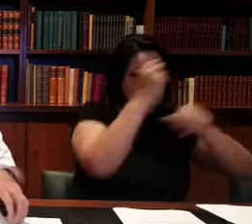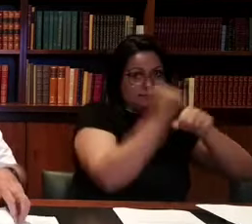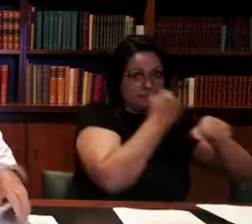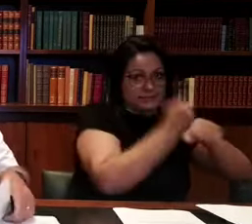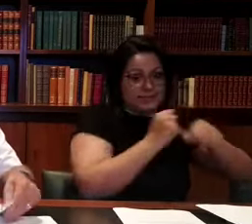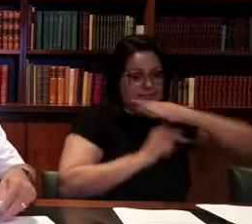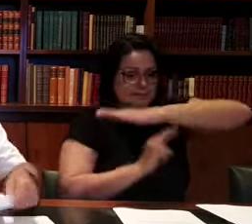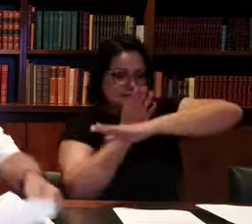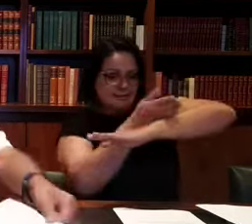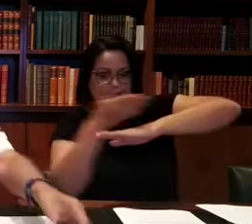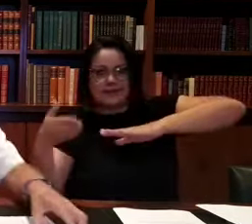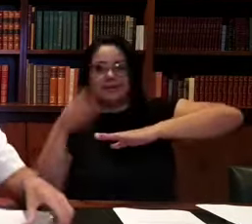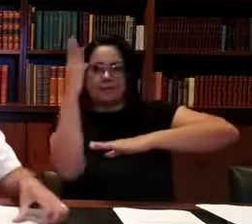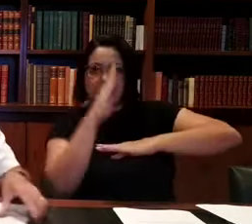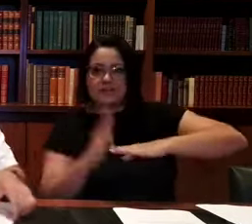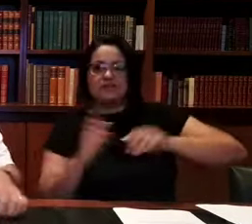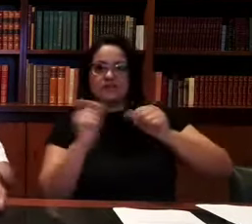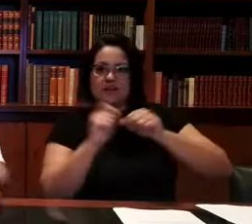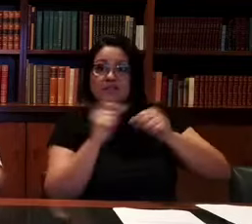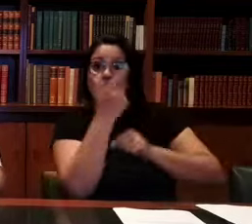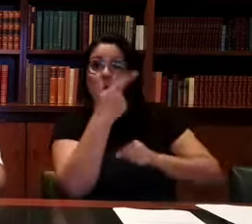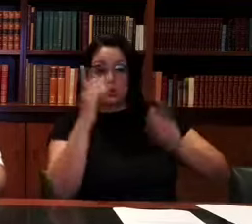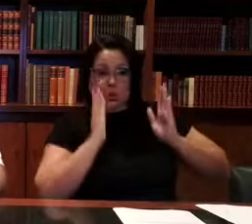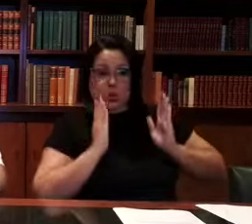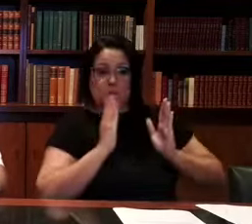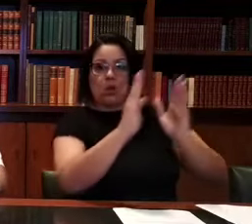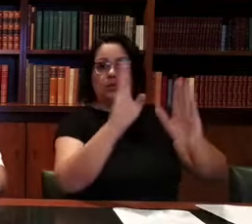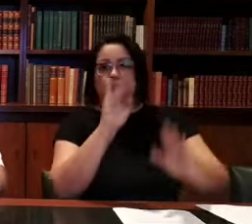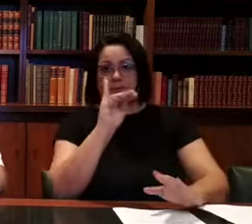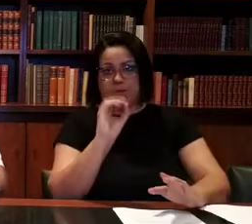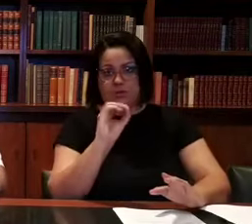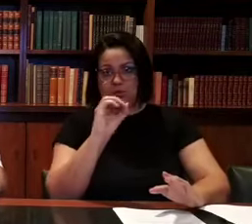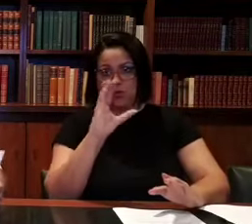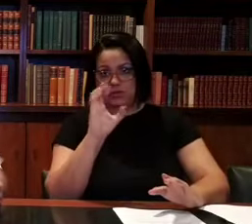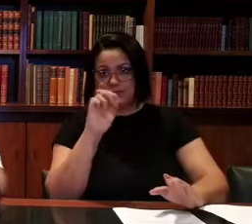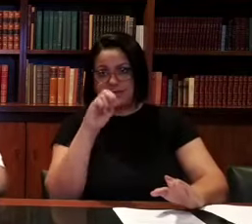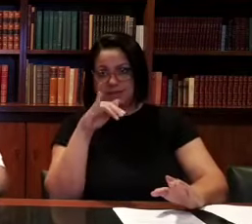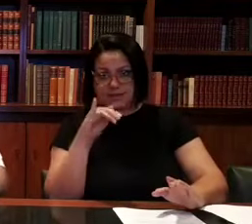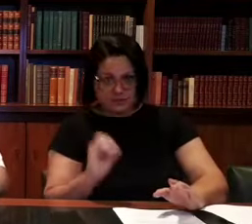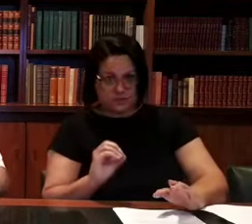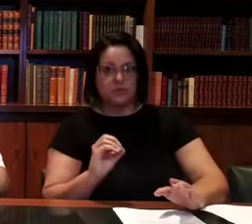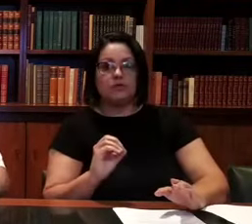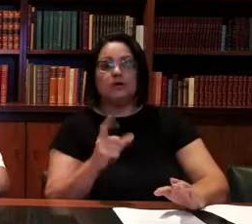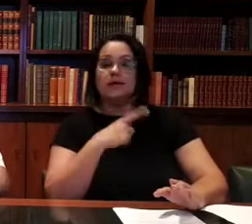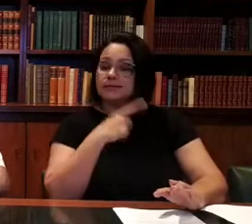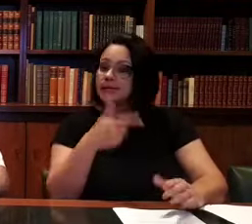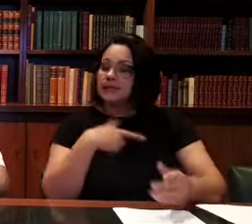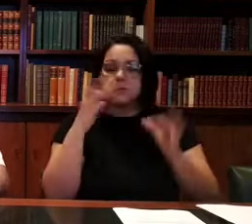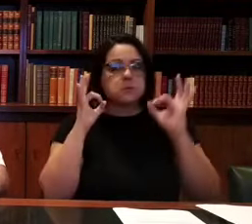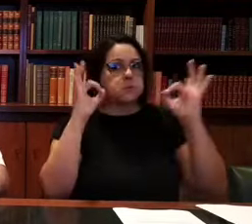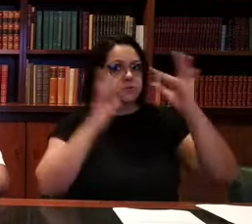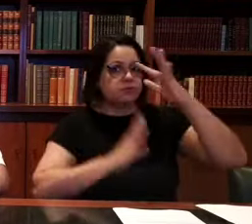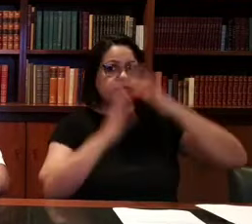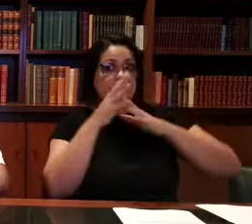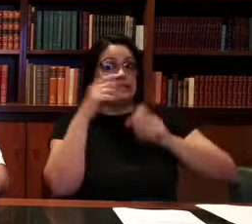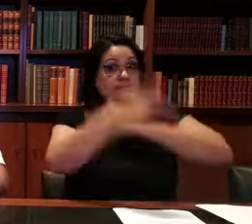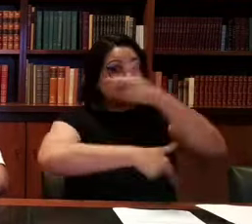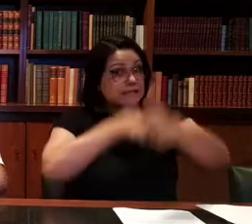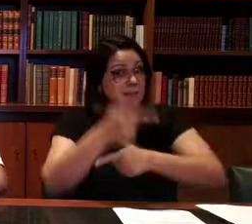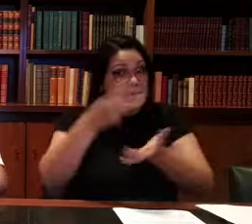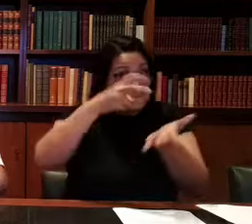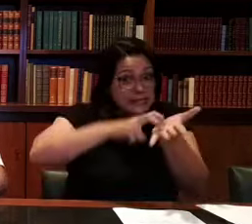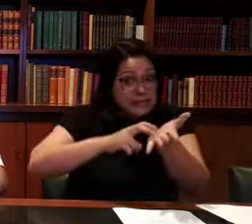ligação para Ponte que nós vamos fazer um outro corredor bioceânico lá e faz Iguaçu tá bombando quarenta por cento de obra é executada estão trabalhando em três turnos ou